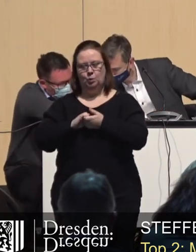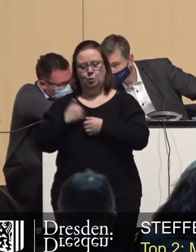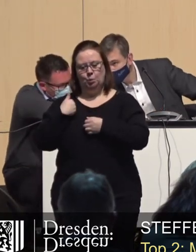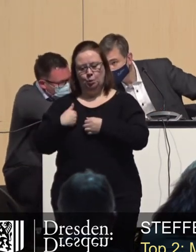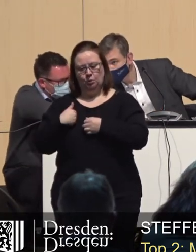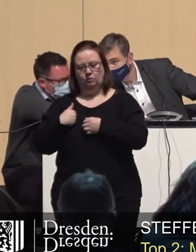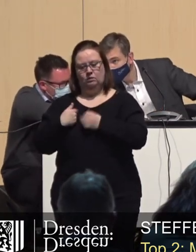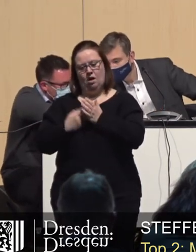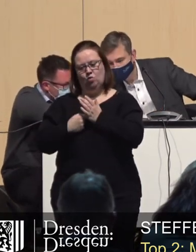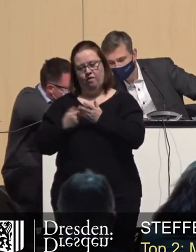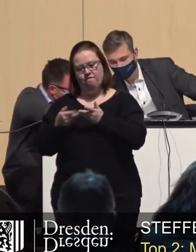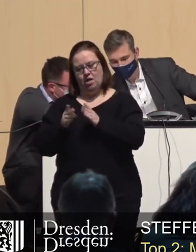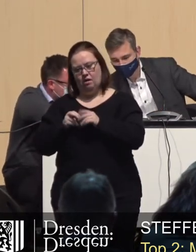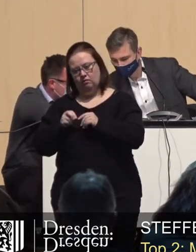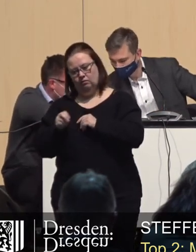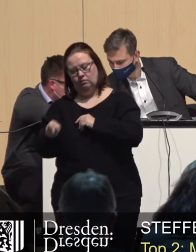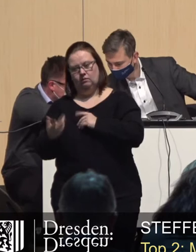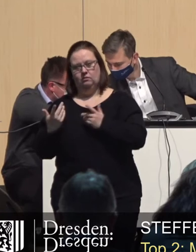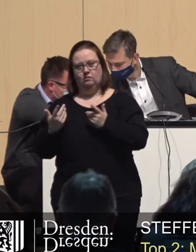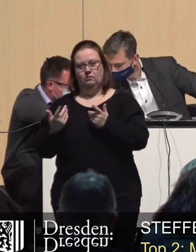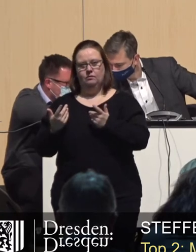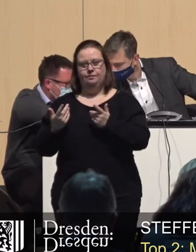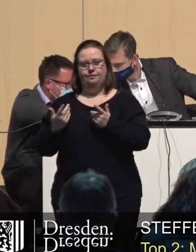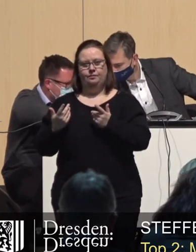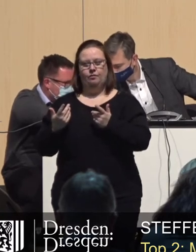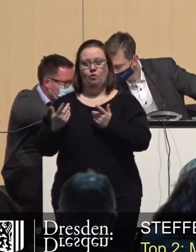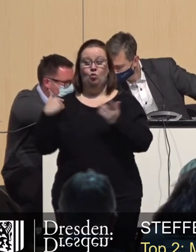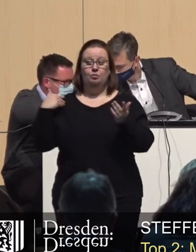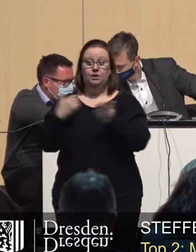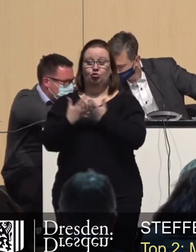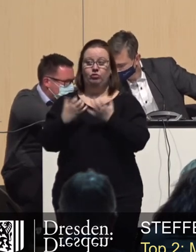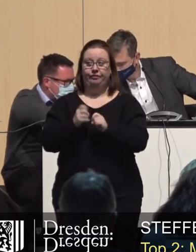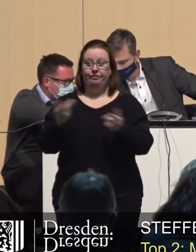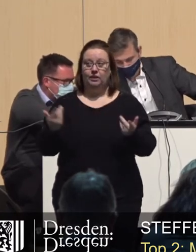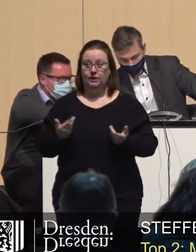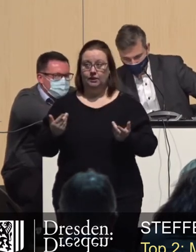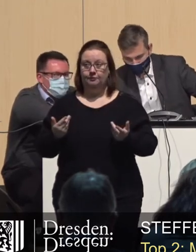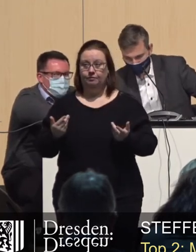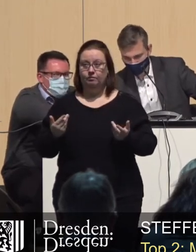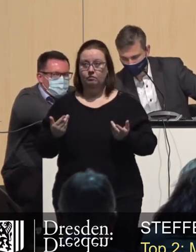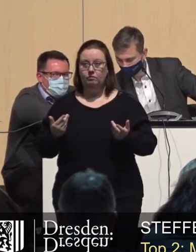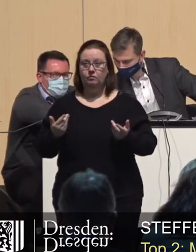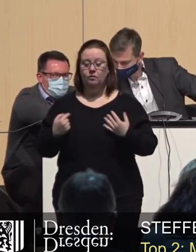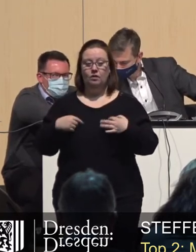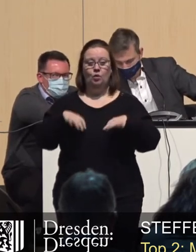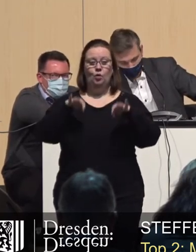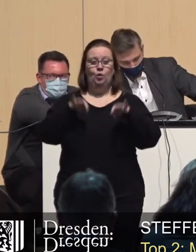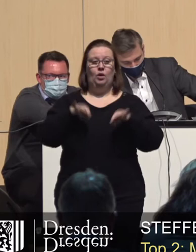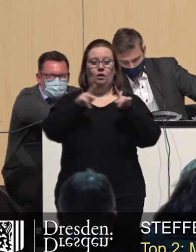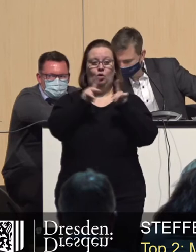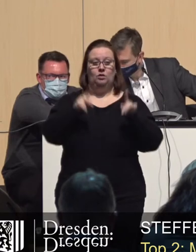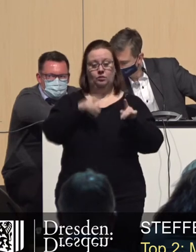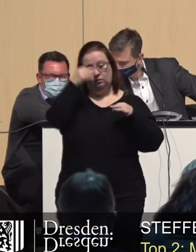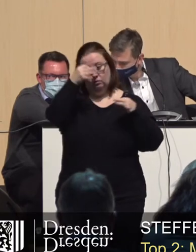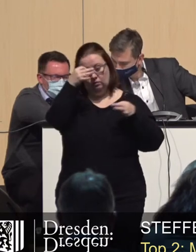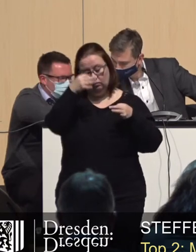den herausfordernden Weg gewählt. Und was haben wir denn bisher erreicht? Wir haben Hygienekonzepte entwickelt, wir